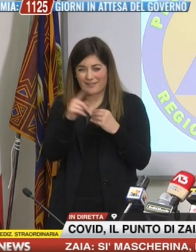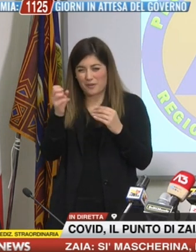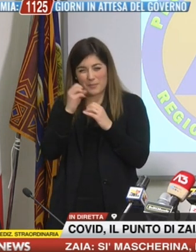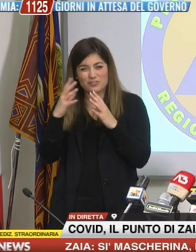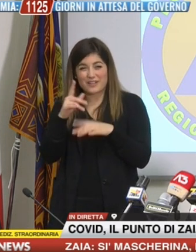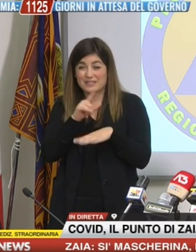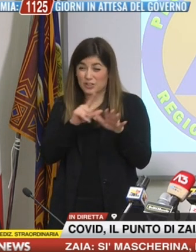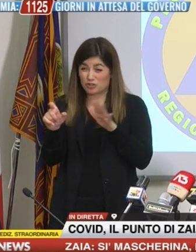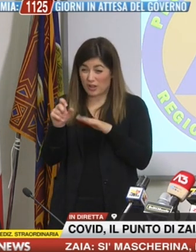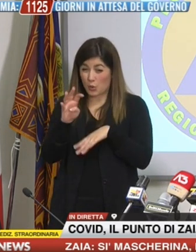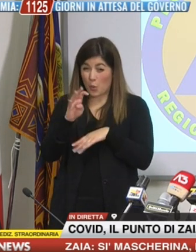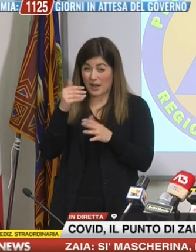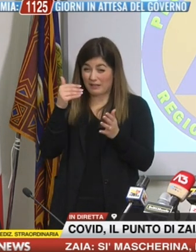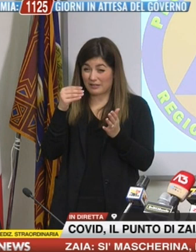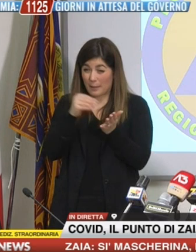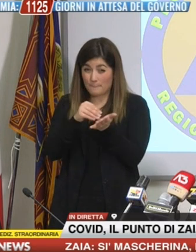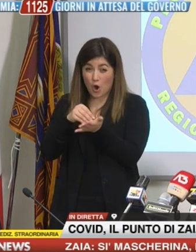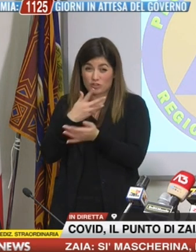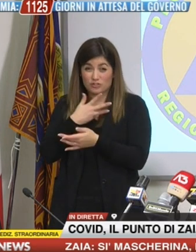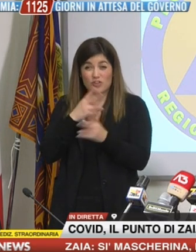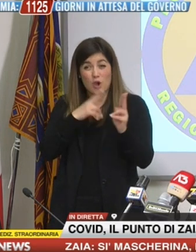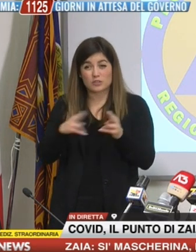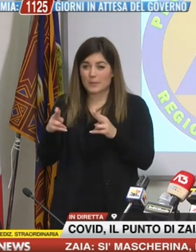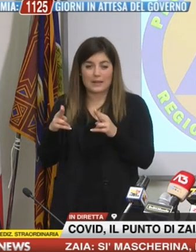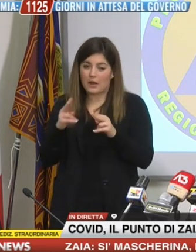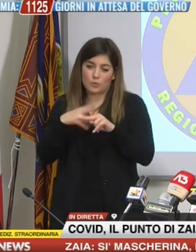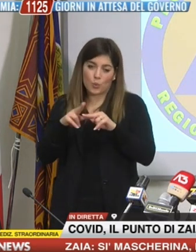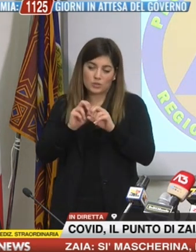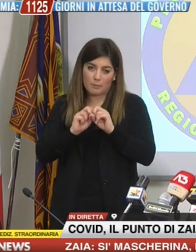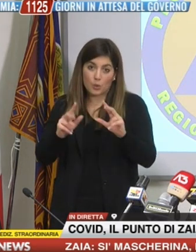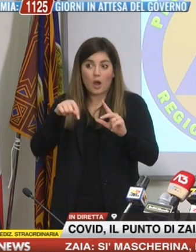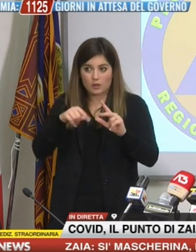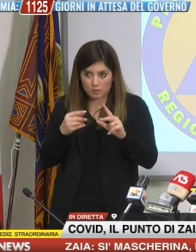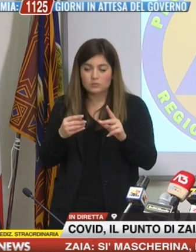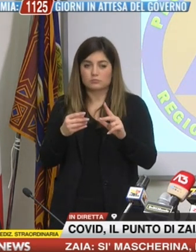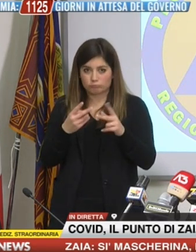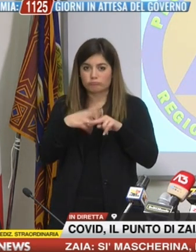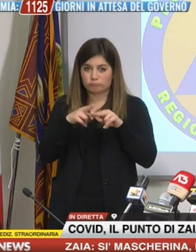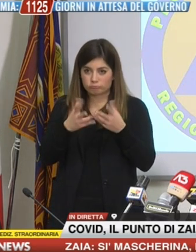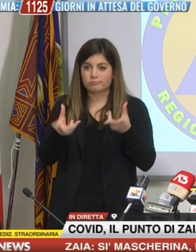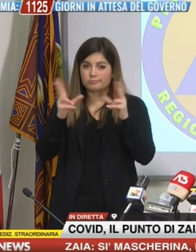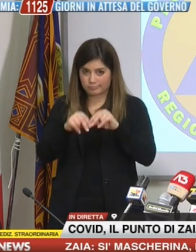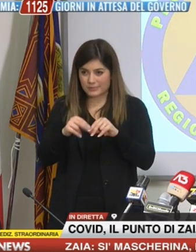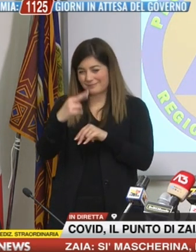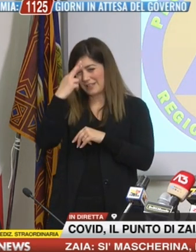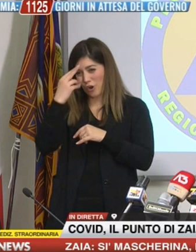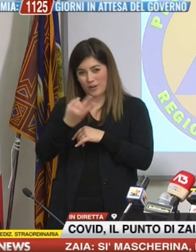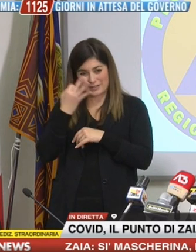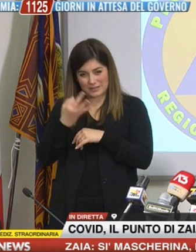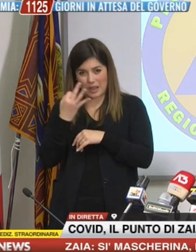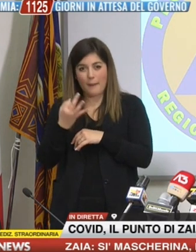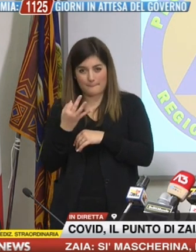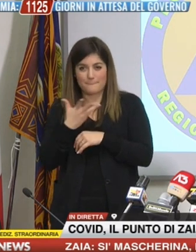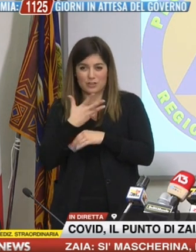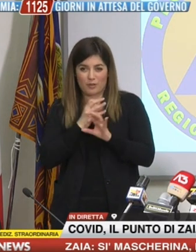che citiamo sempre dei 5 ospedali dismessi. Quindi alla luce di questo verificheranno appunto poi la necessità, insomma, là ci